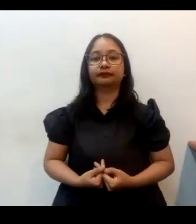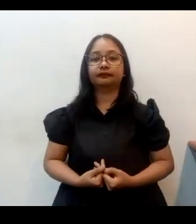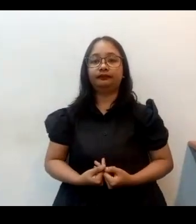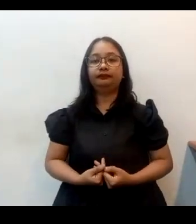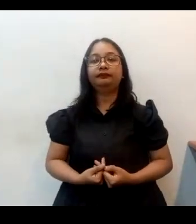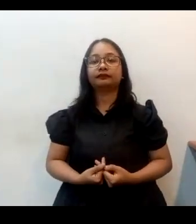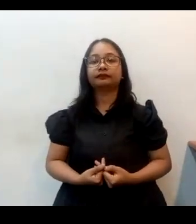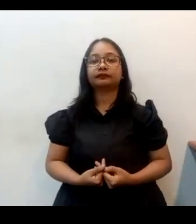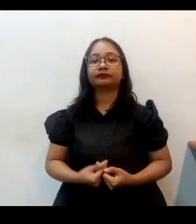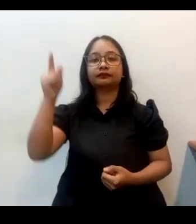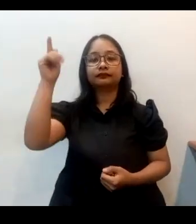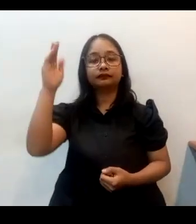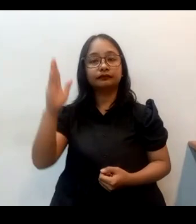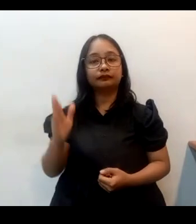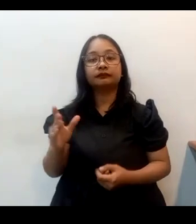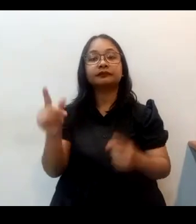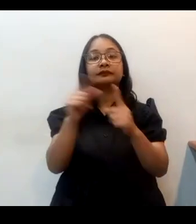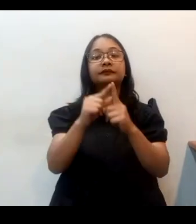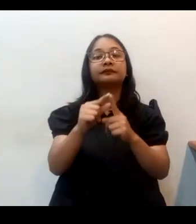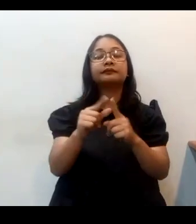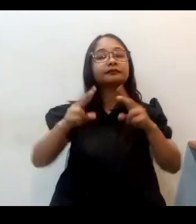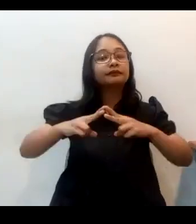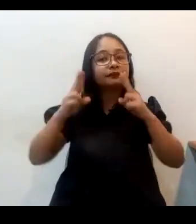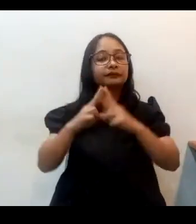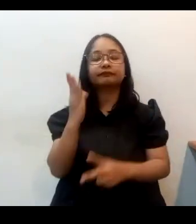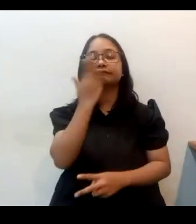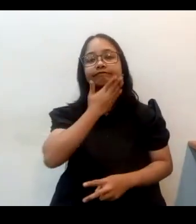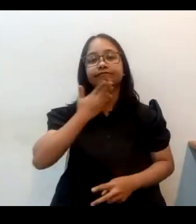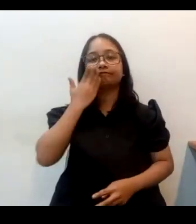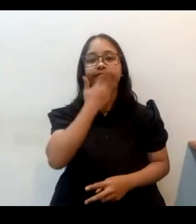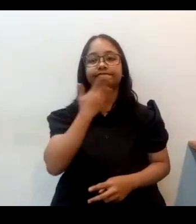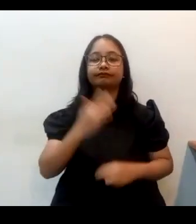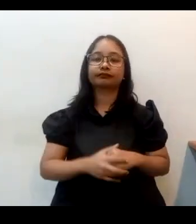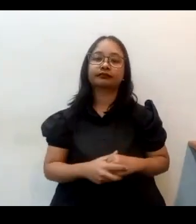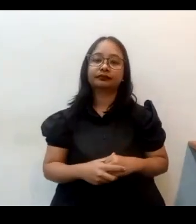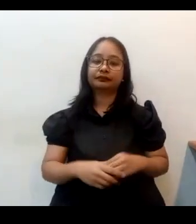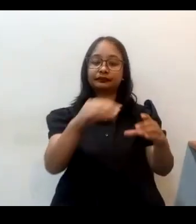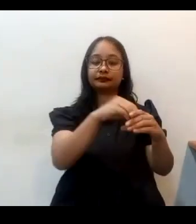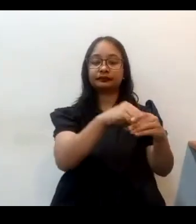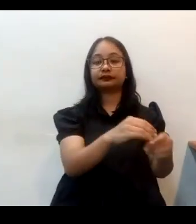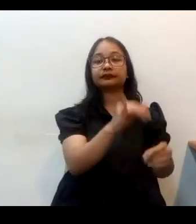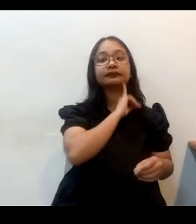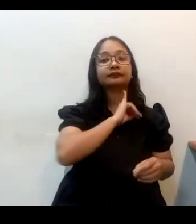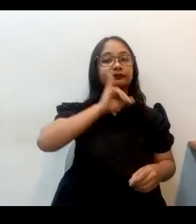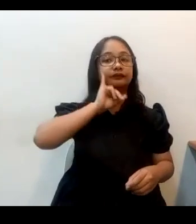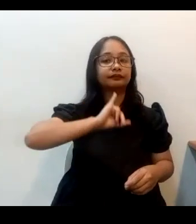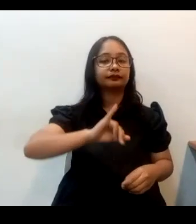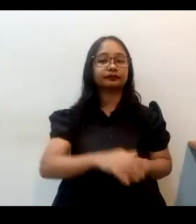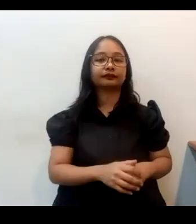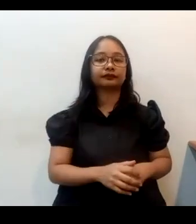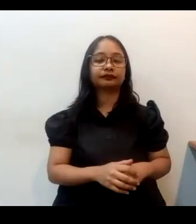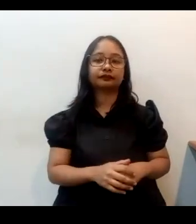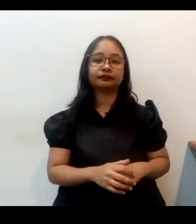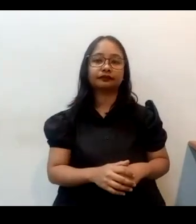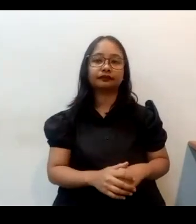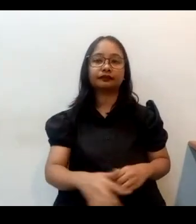is. Kaya napakatamis ng salita ng Diyos. So in Israel, in order to teach the Word of God is sweet, the parents put